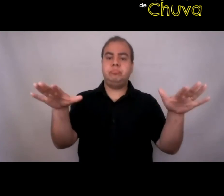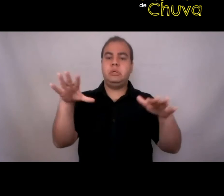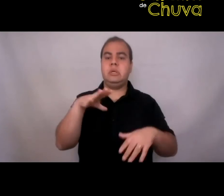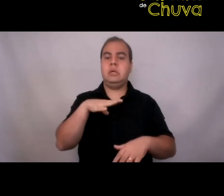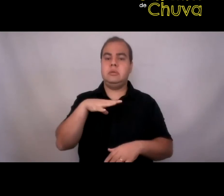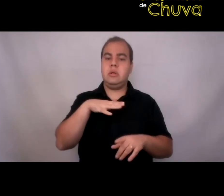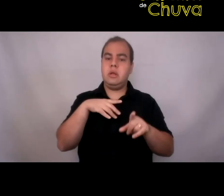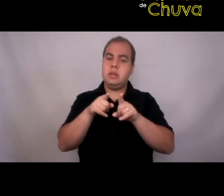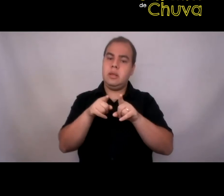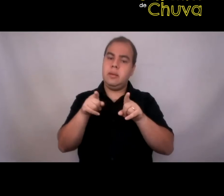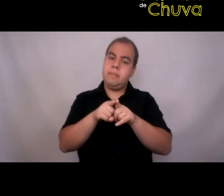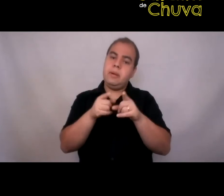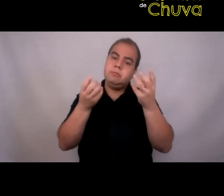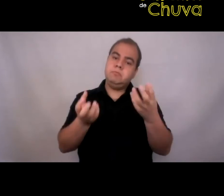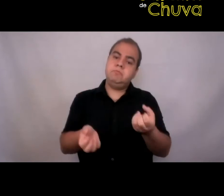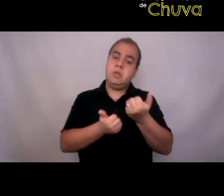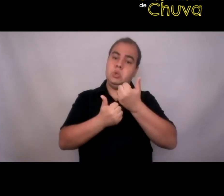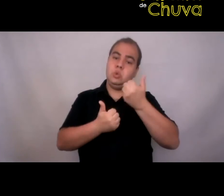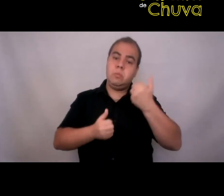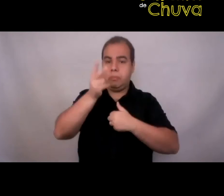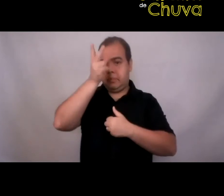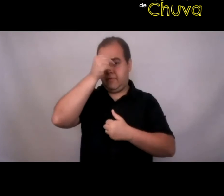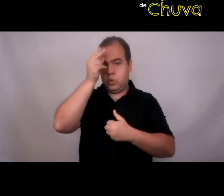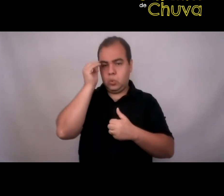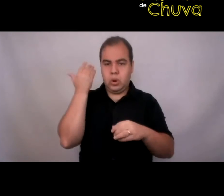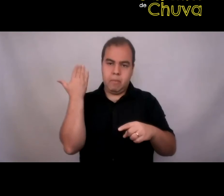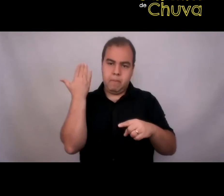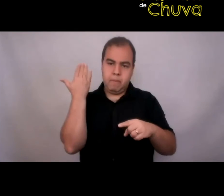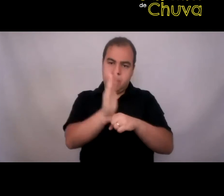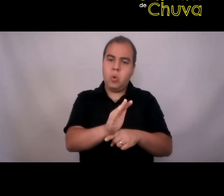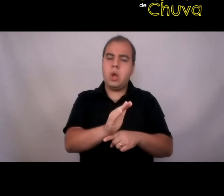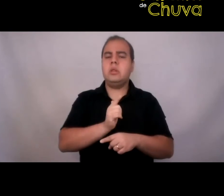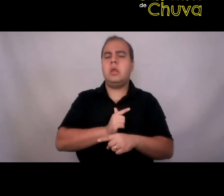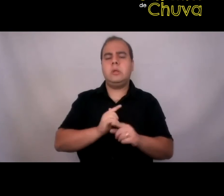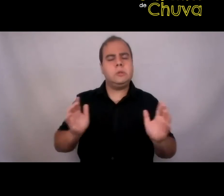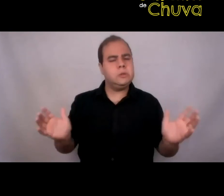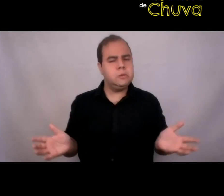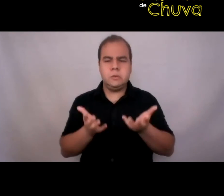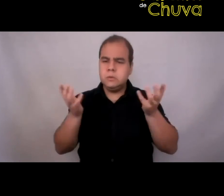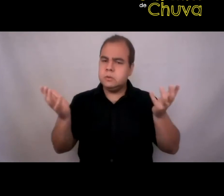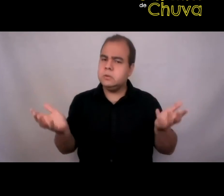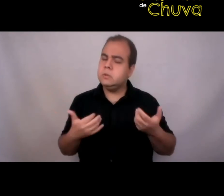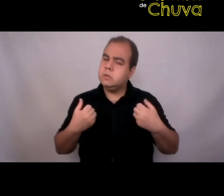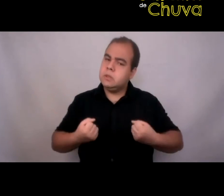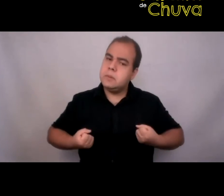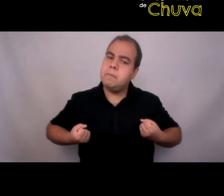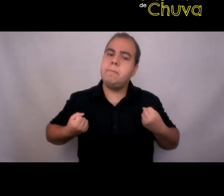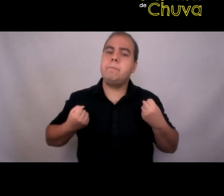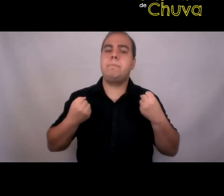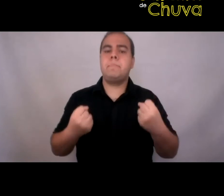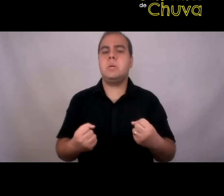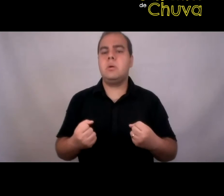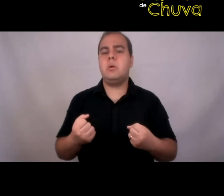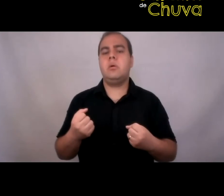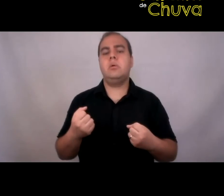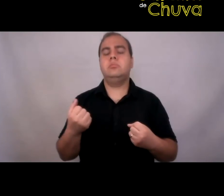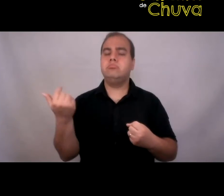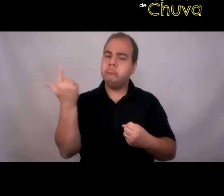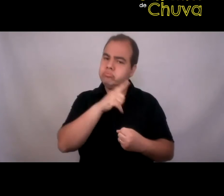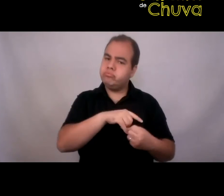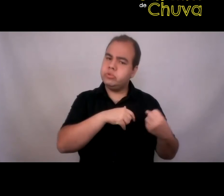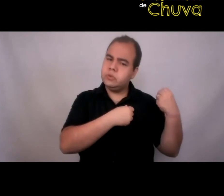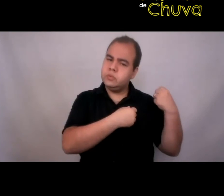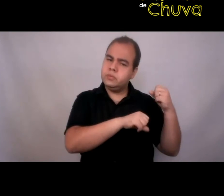pelas subprefeituras. Eu tenho certeza que o pessoal vai trazer o maior empenho para o pessoal de varrição trabalhar